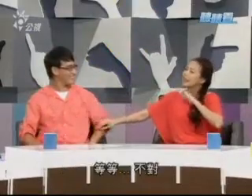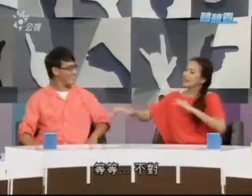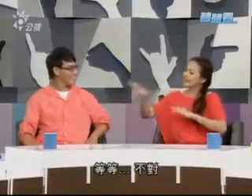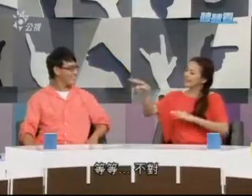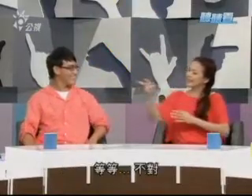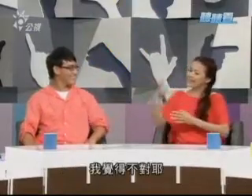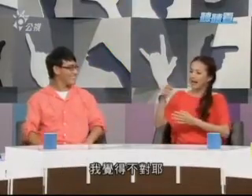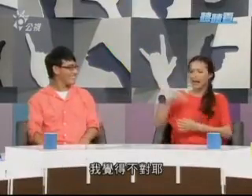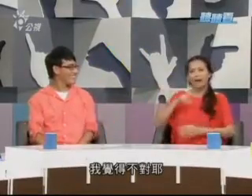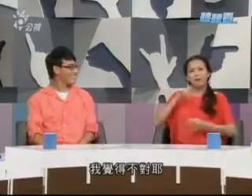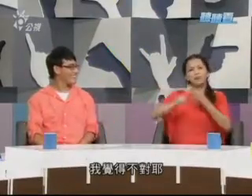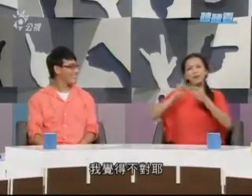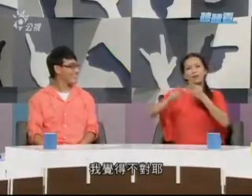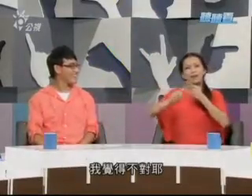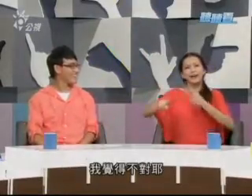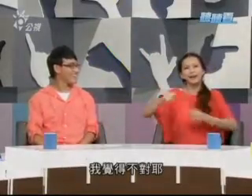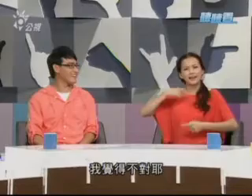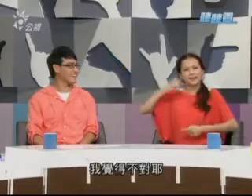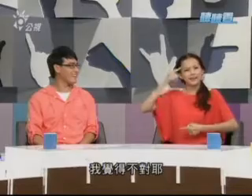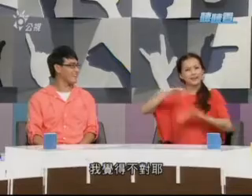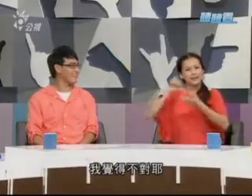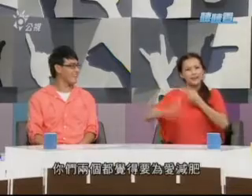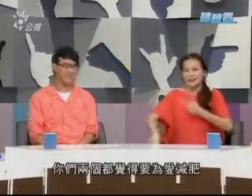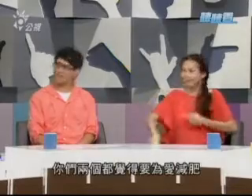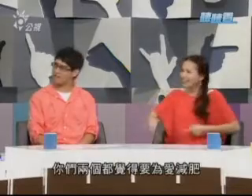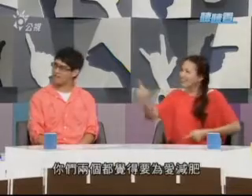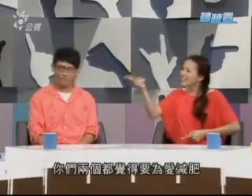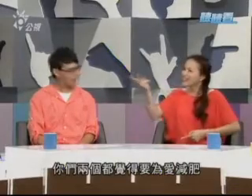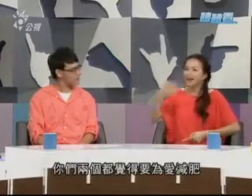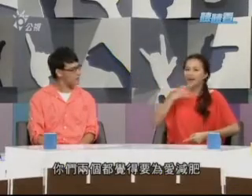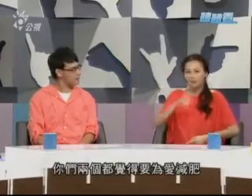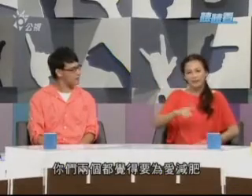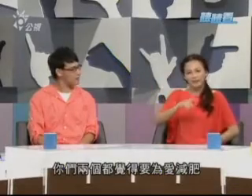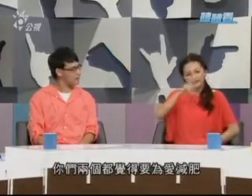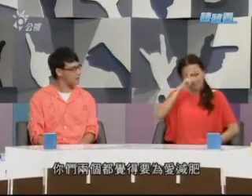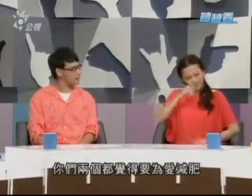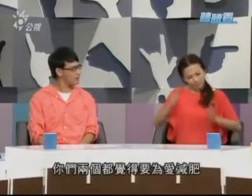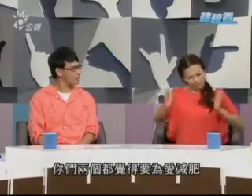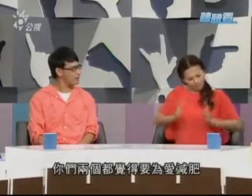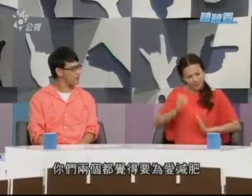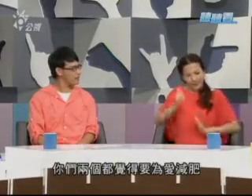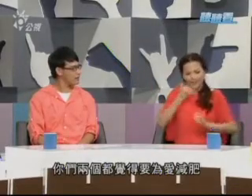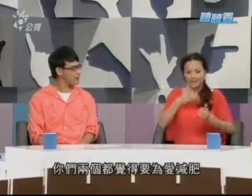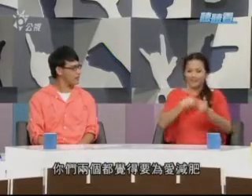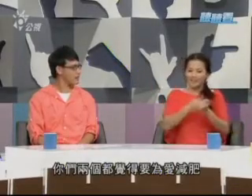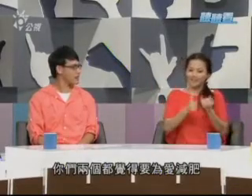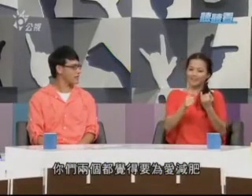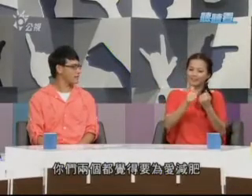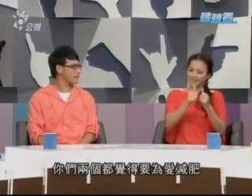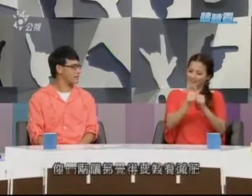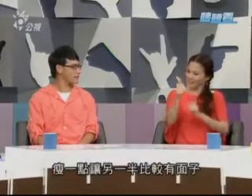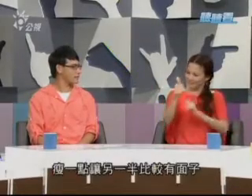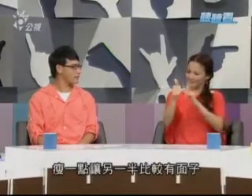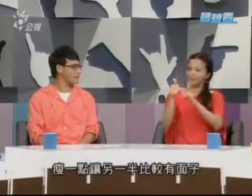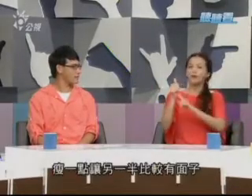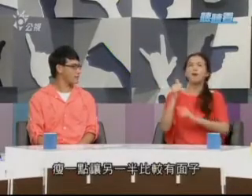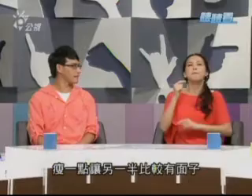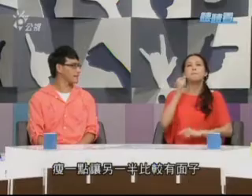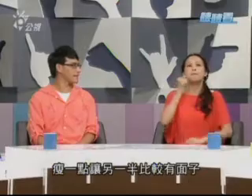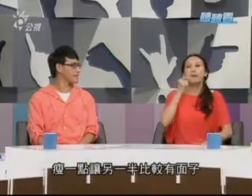等等，不对，我觉得不对耶。你们两个都觉得要为爱减肥，瘦一点让另一半比